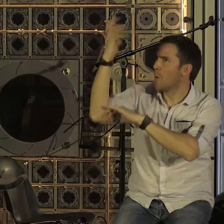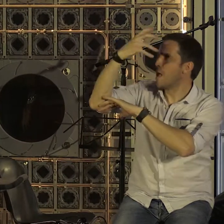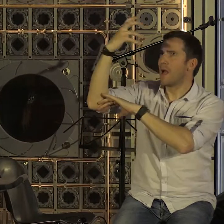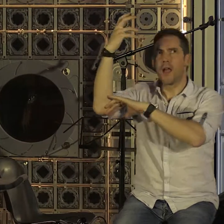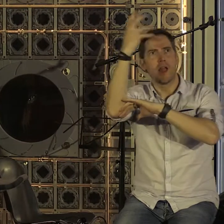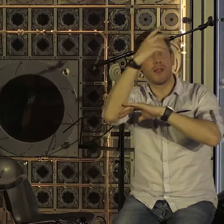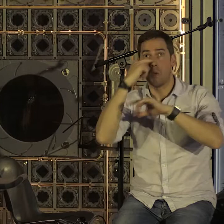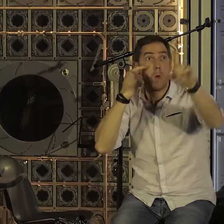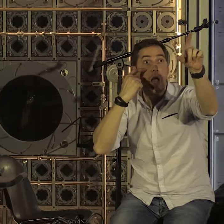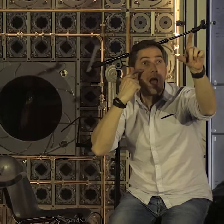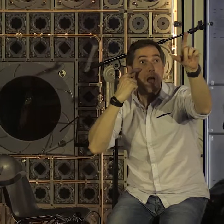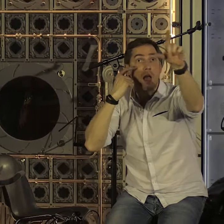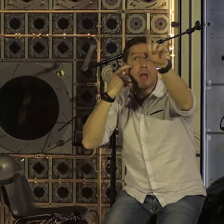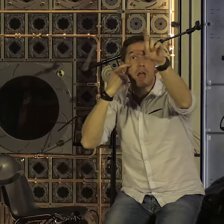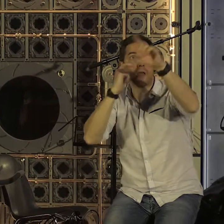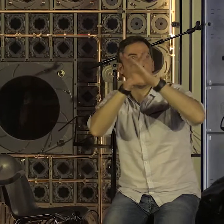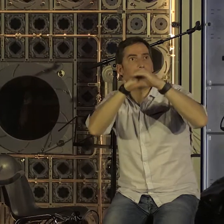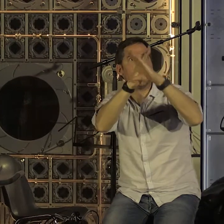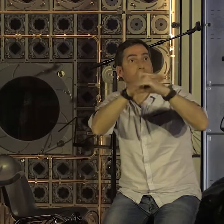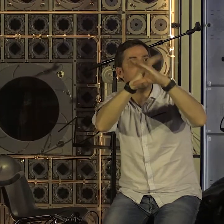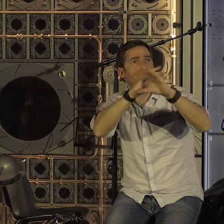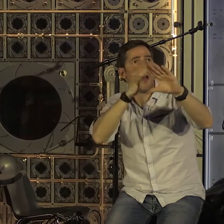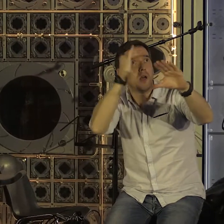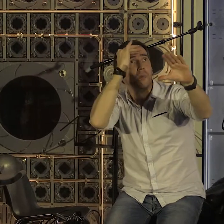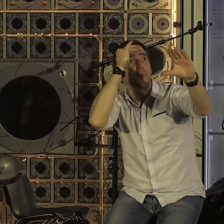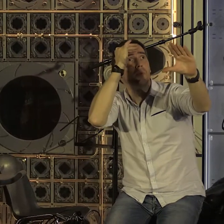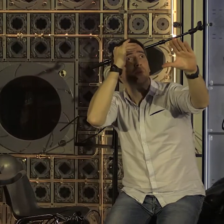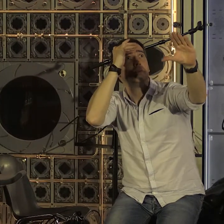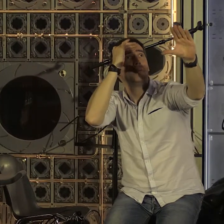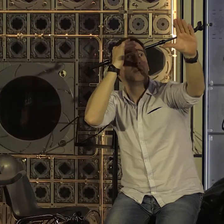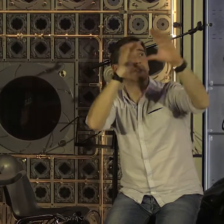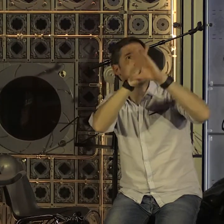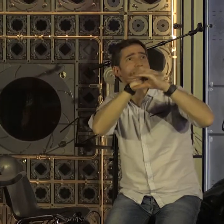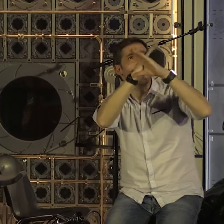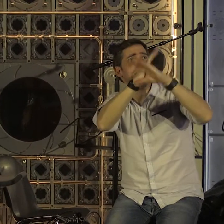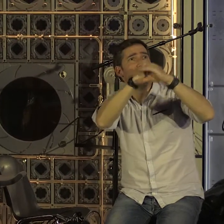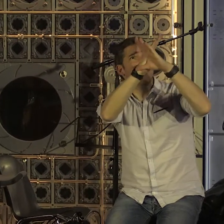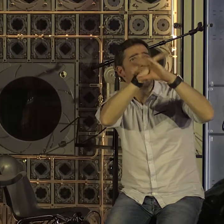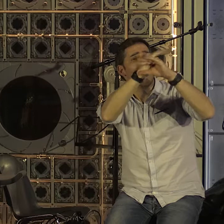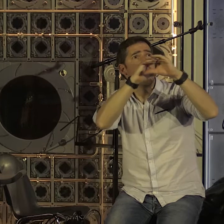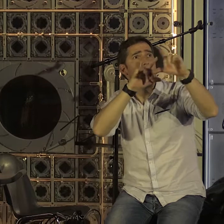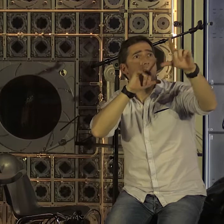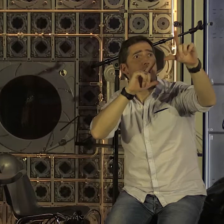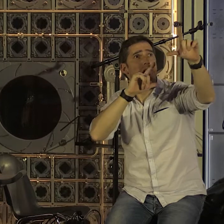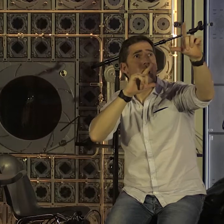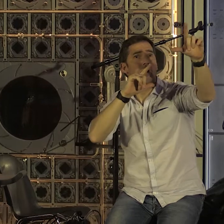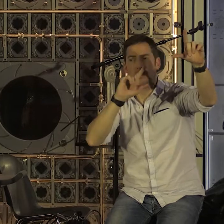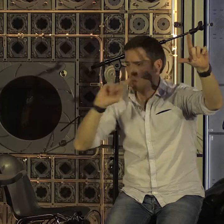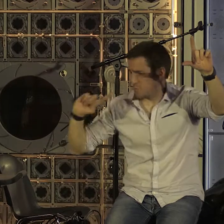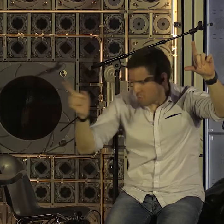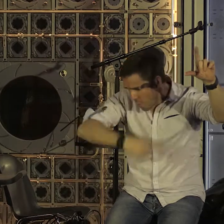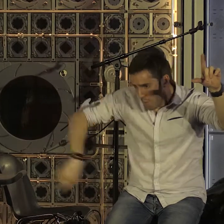regarde ma tourterelles s'élève matour te lèves s'incline sur son passage